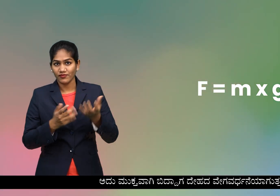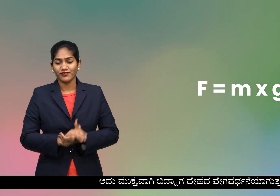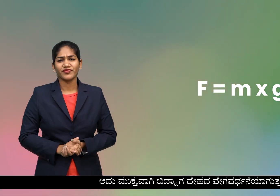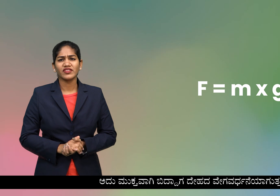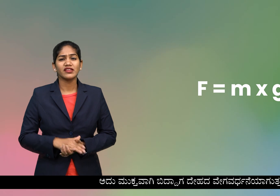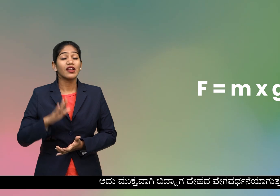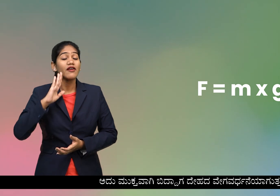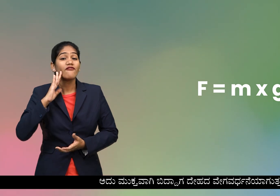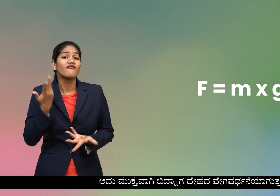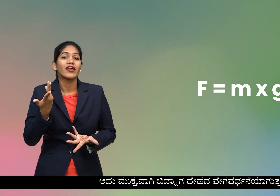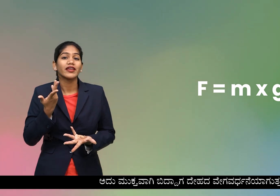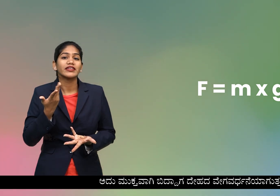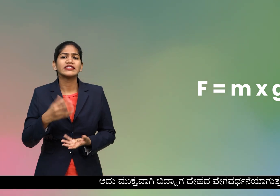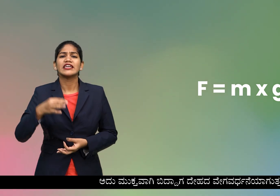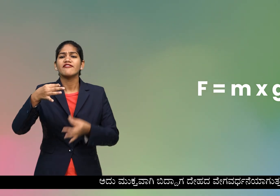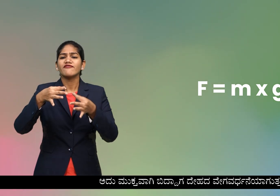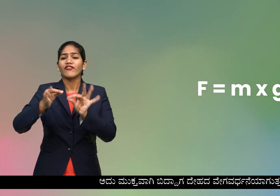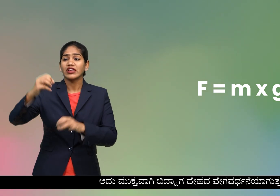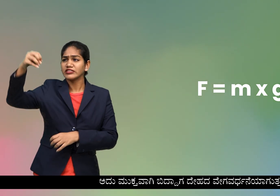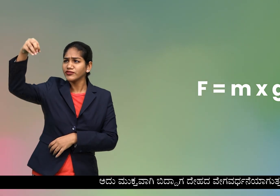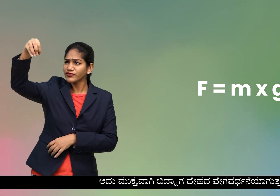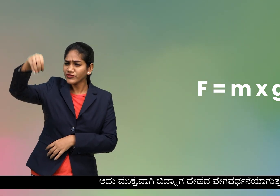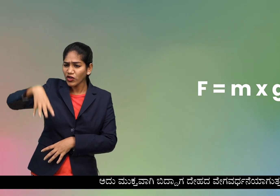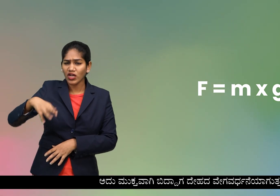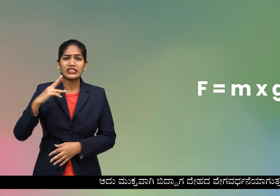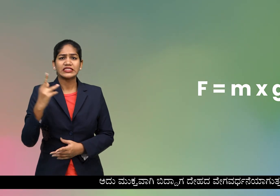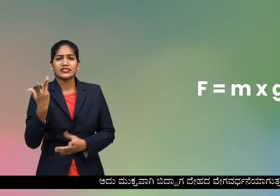ಅದು ಮುಕ್ತವಾಗಿ ಬಿದ್ದಾಗ ದೇಹದ ವೇಗವರ್ಧನೆಯಾಗುತ್ತದೆ.